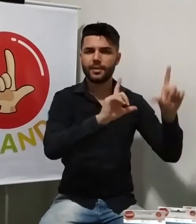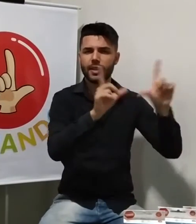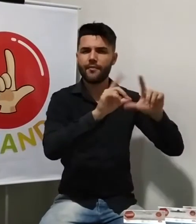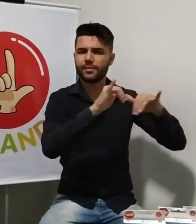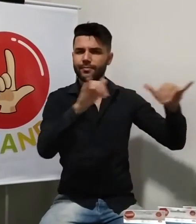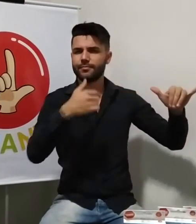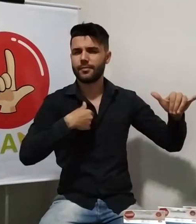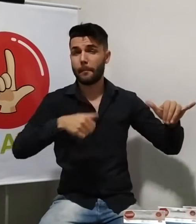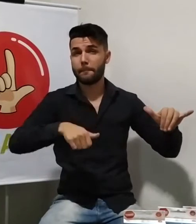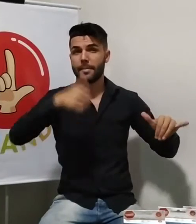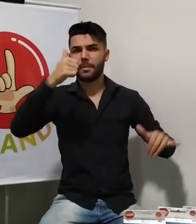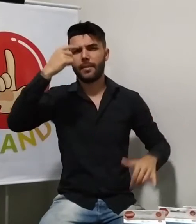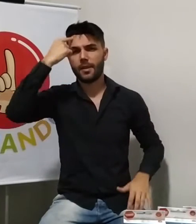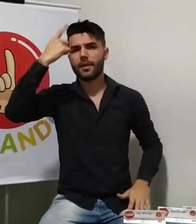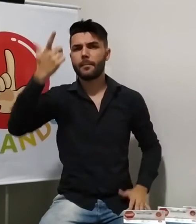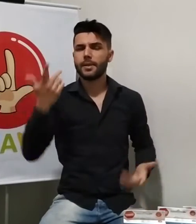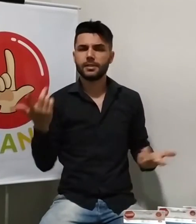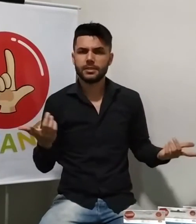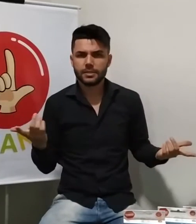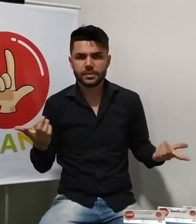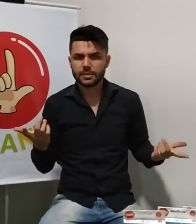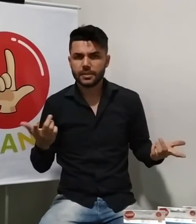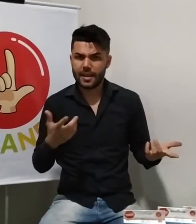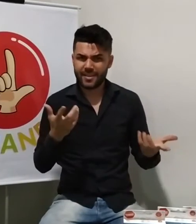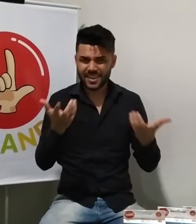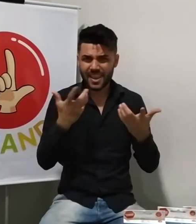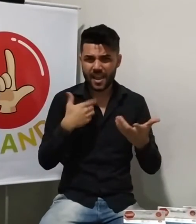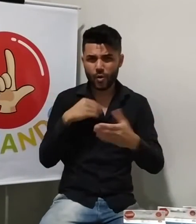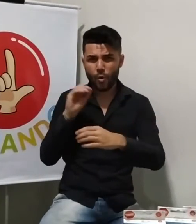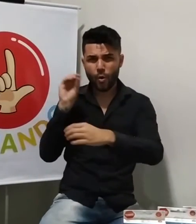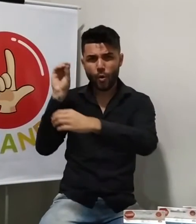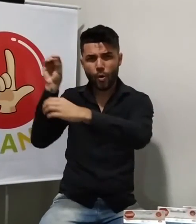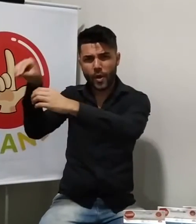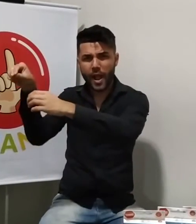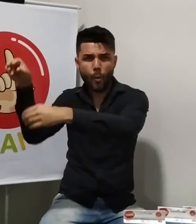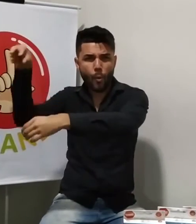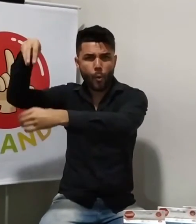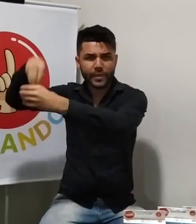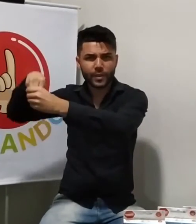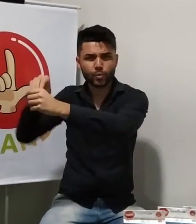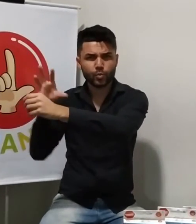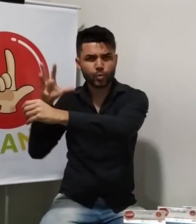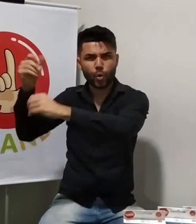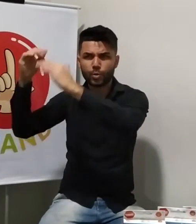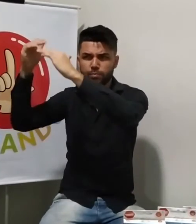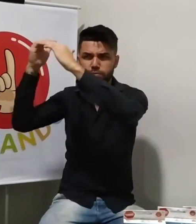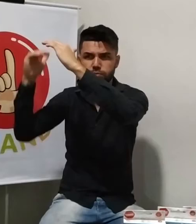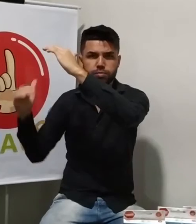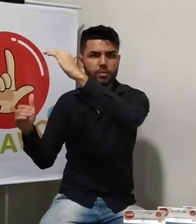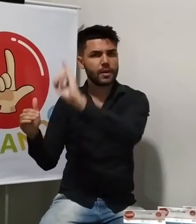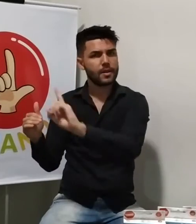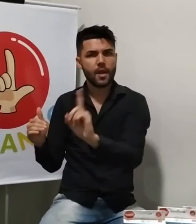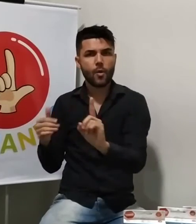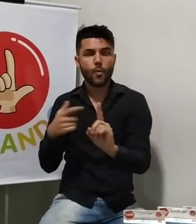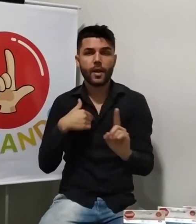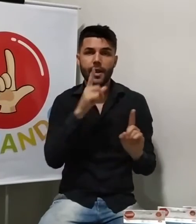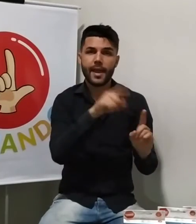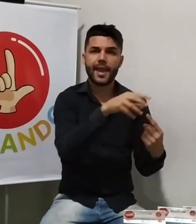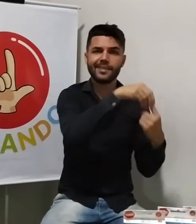Saad. Por acaso. O dono da Band é o Johnny Saad. Johnny Saad, exatamente. Eu vou mandar um e-mail porque às vezes eles são parentes. Aí mandei um e-mail muito